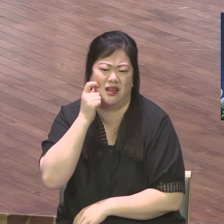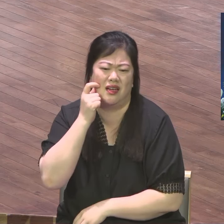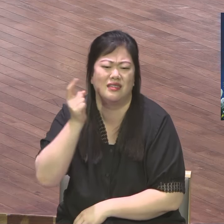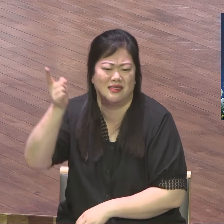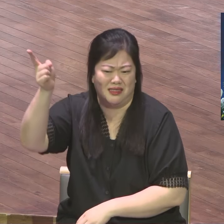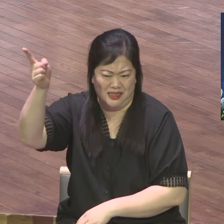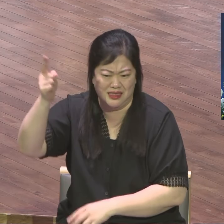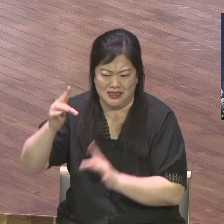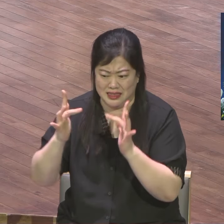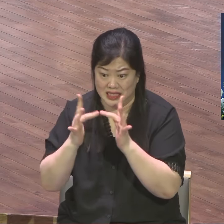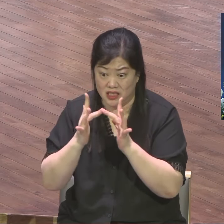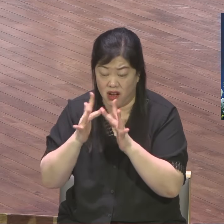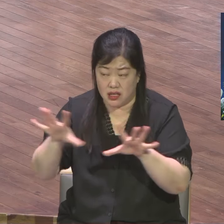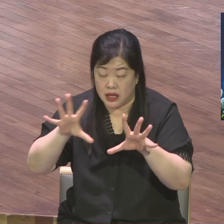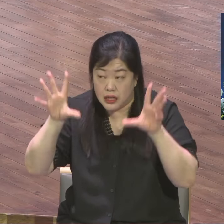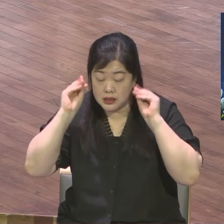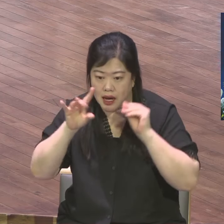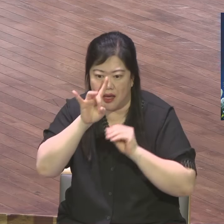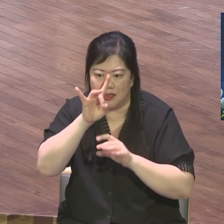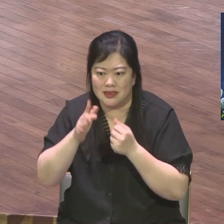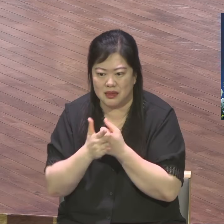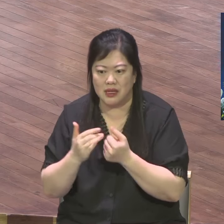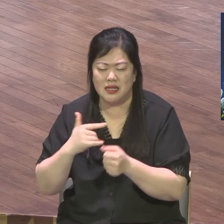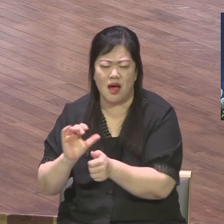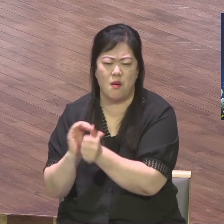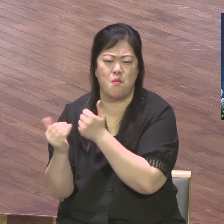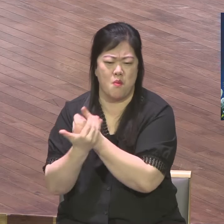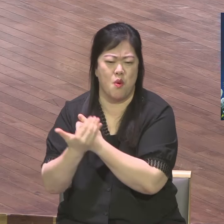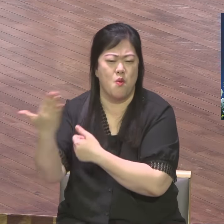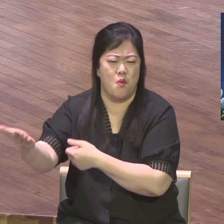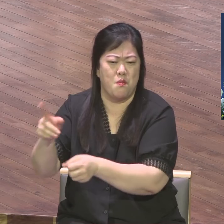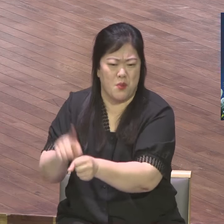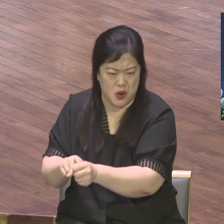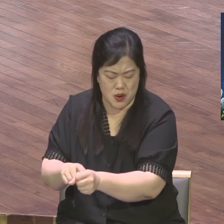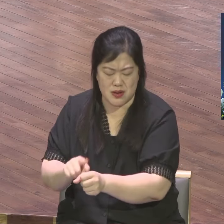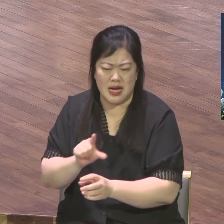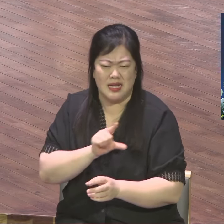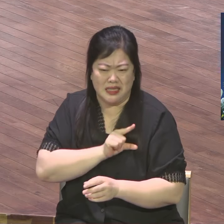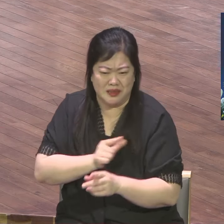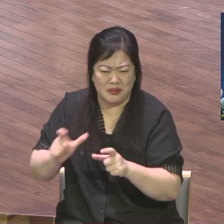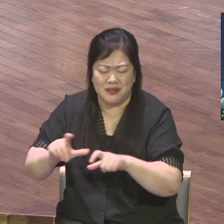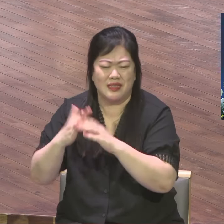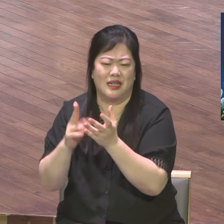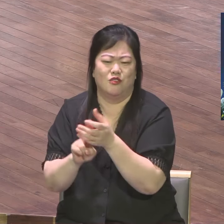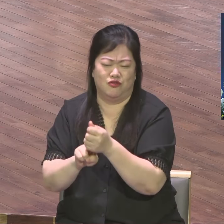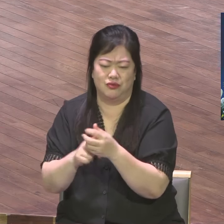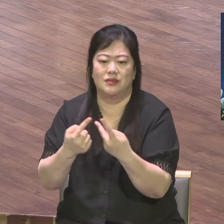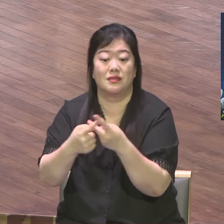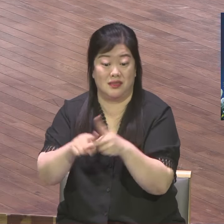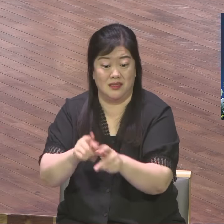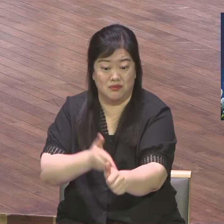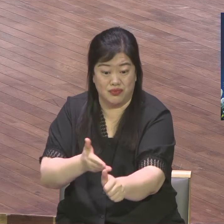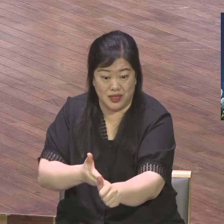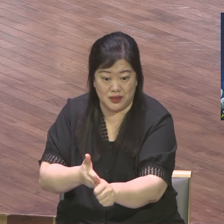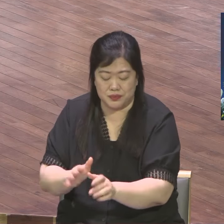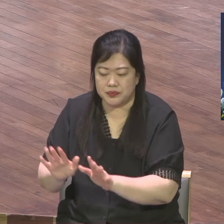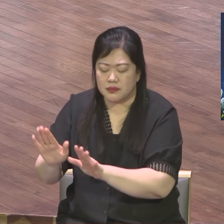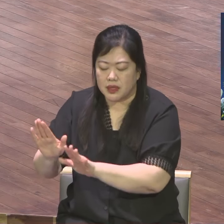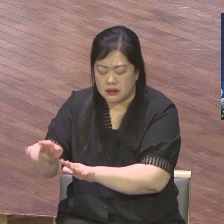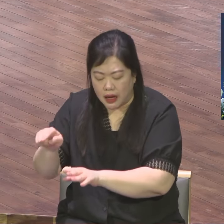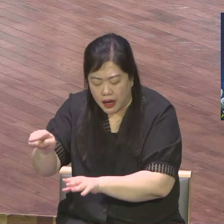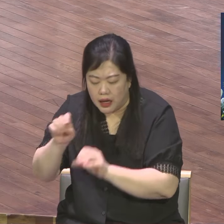시대에 저렇게 말 그대로 쇠국 정책을 쓰니까 기가 막히지요. 참 한심스럽기 짝이